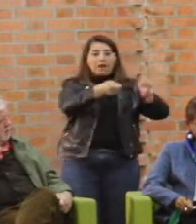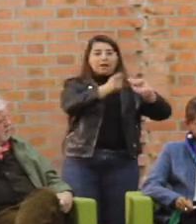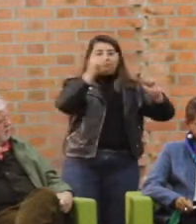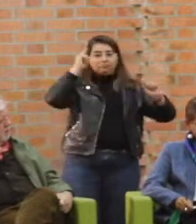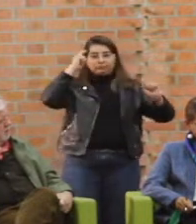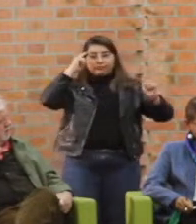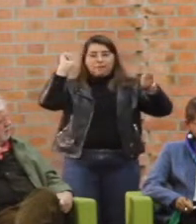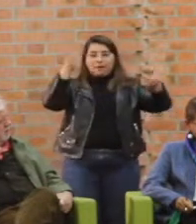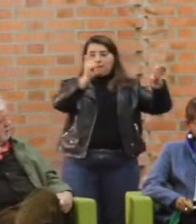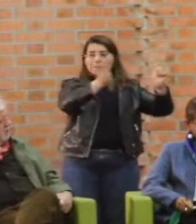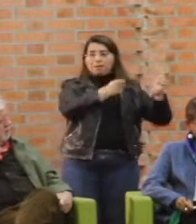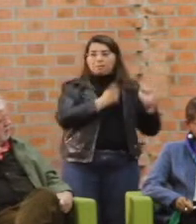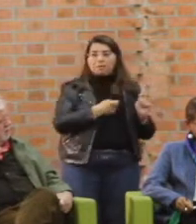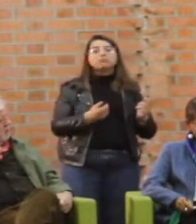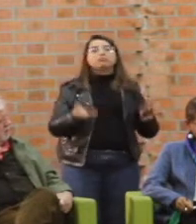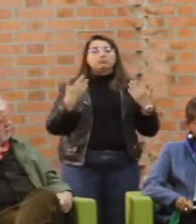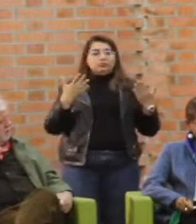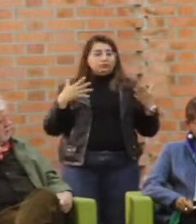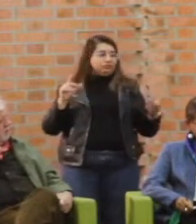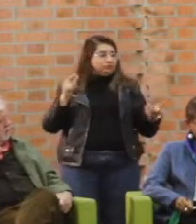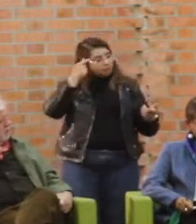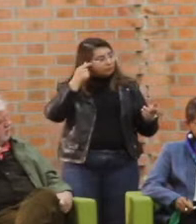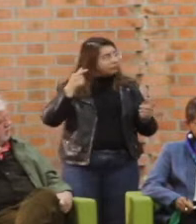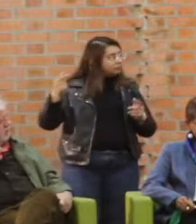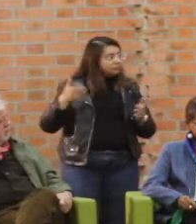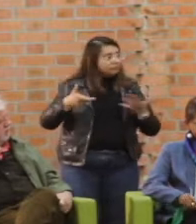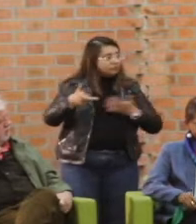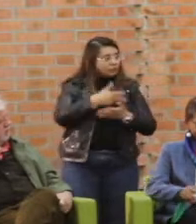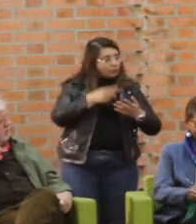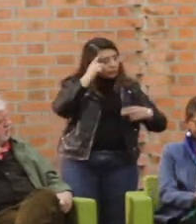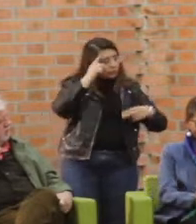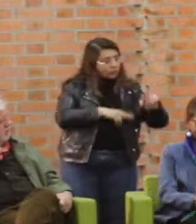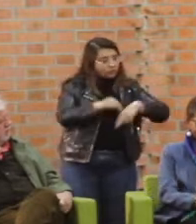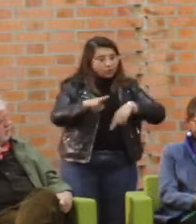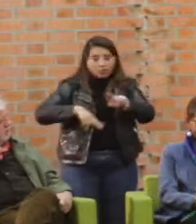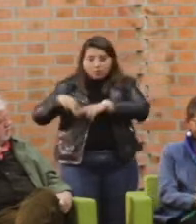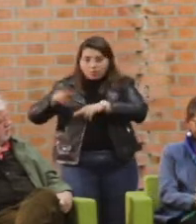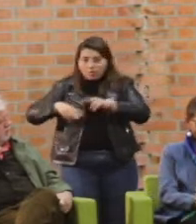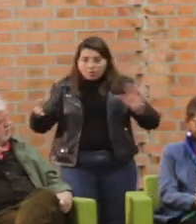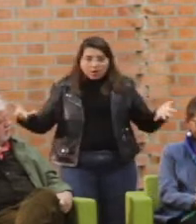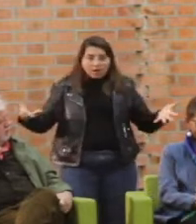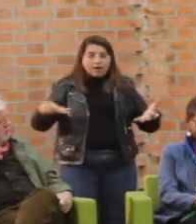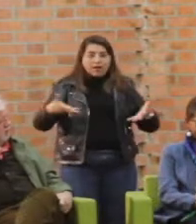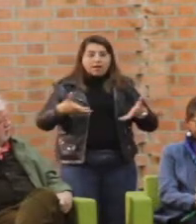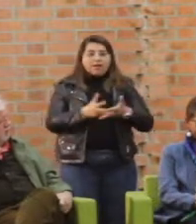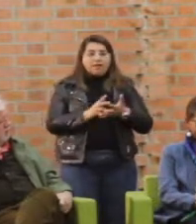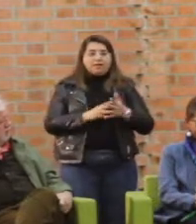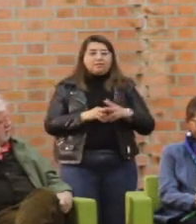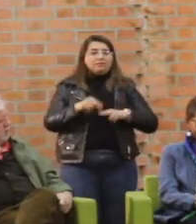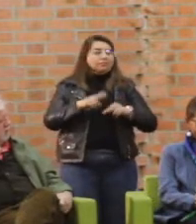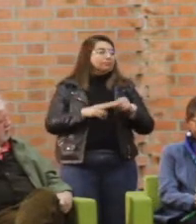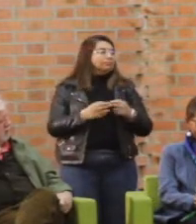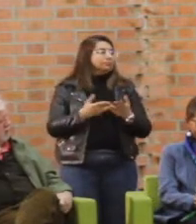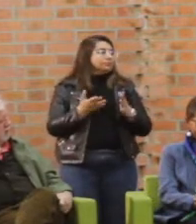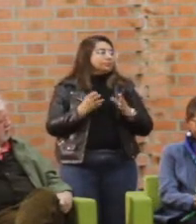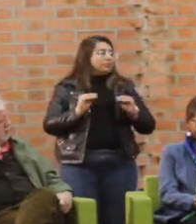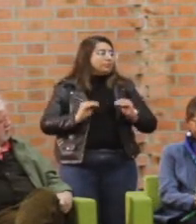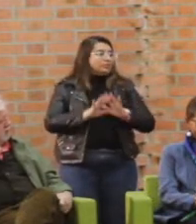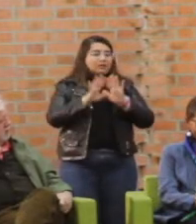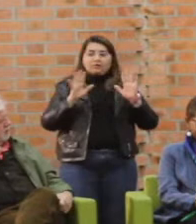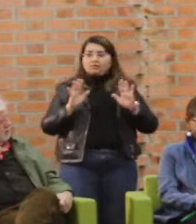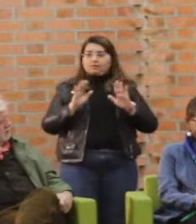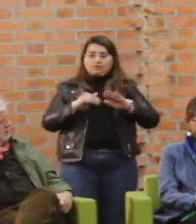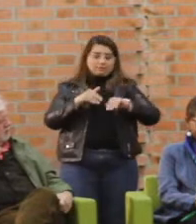ver cómo los rangos de edad donde se están produciendo los cambios y cómo están circulando pero creo que el que los que un poco más atrás